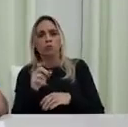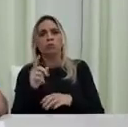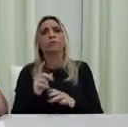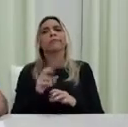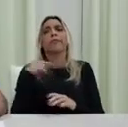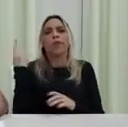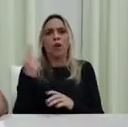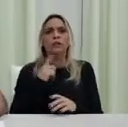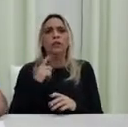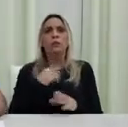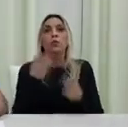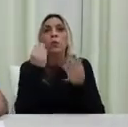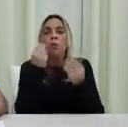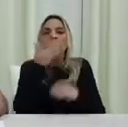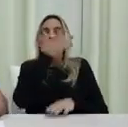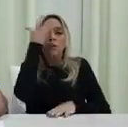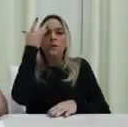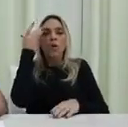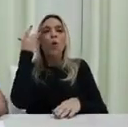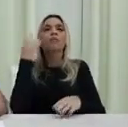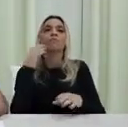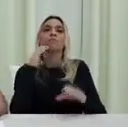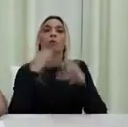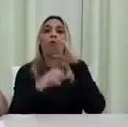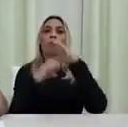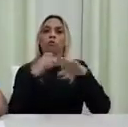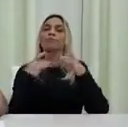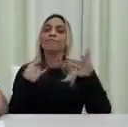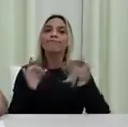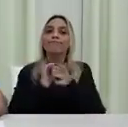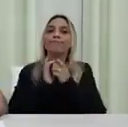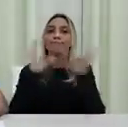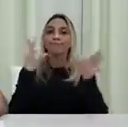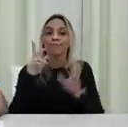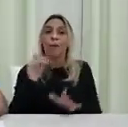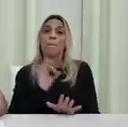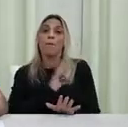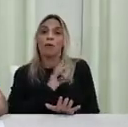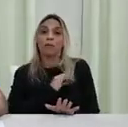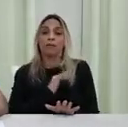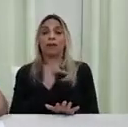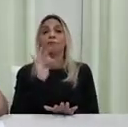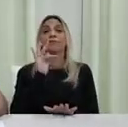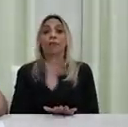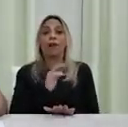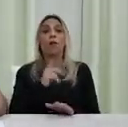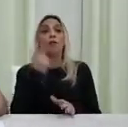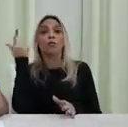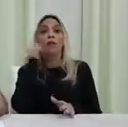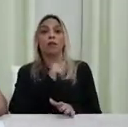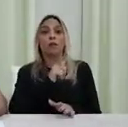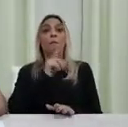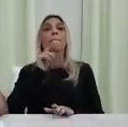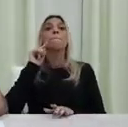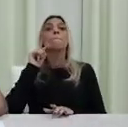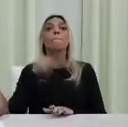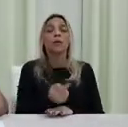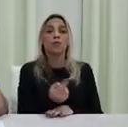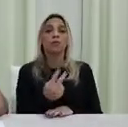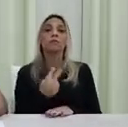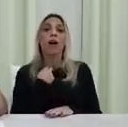aí muitos concursados aprovados para a Polícia Federal e nós conseguimos então 1.000 vagas que